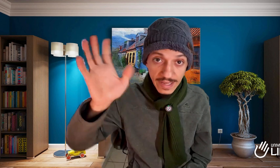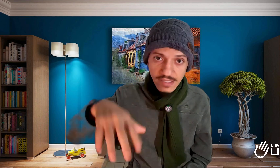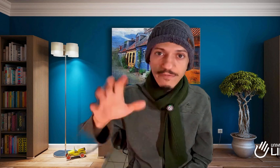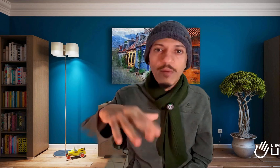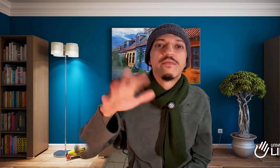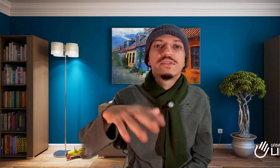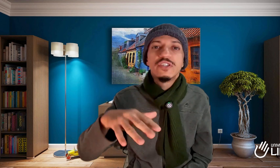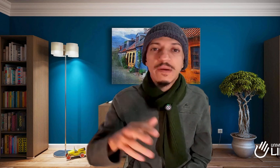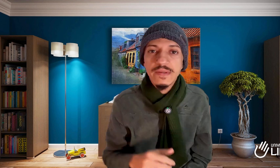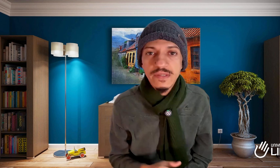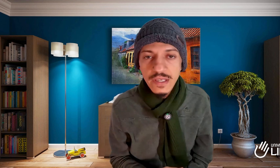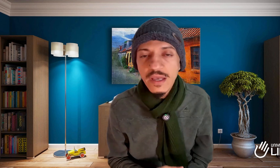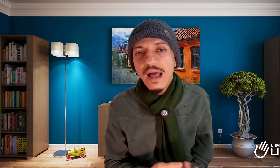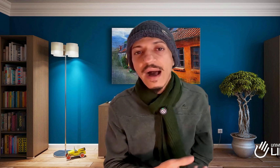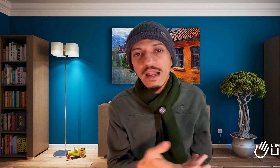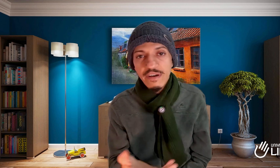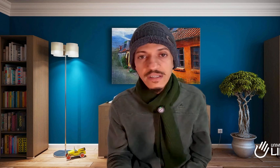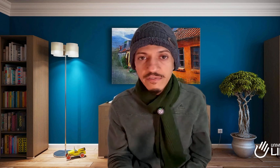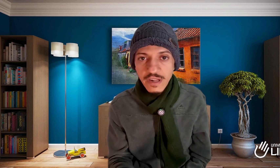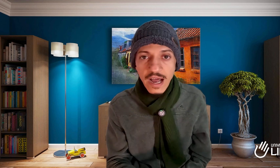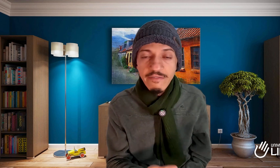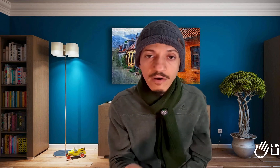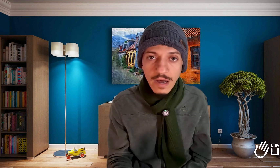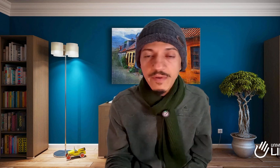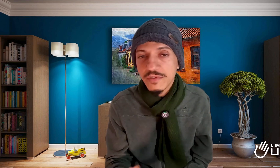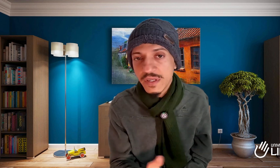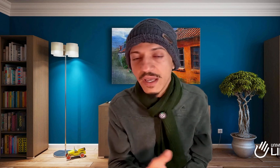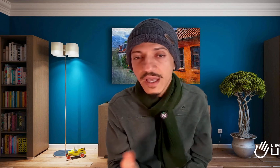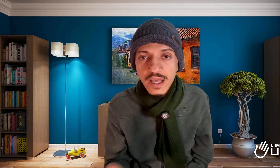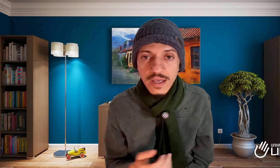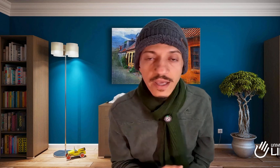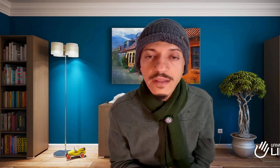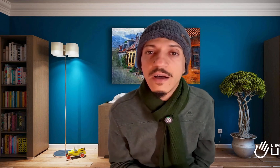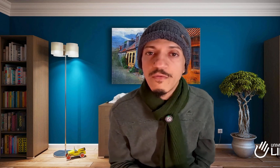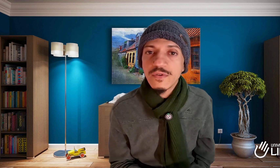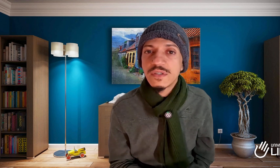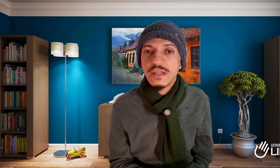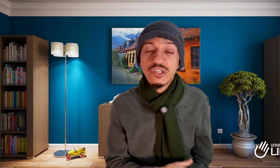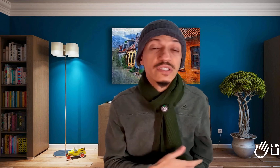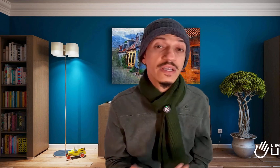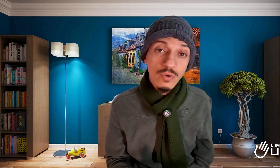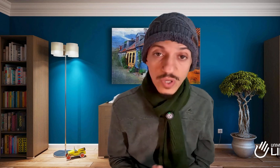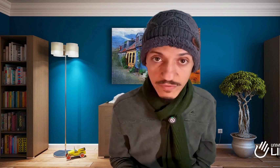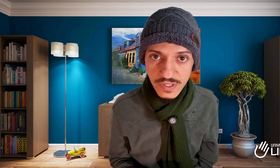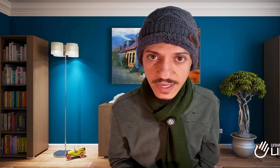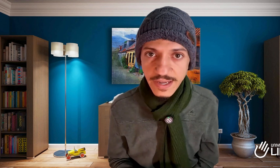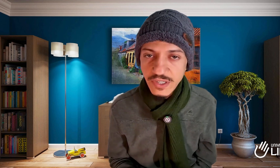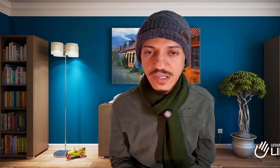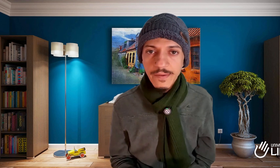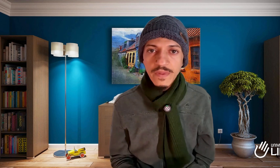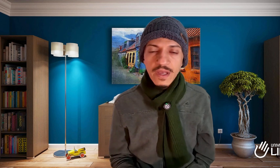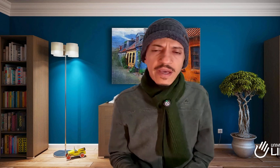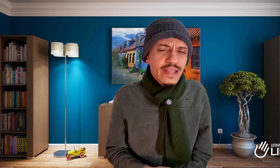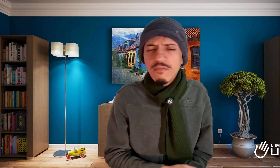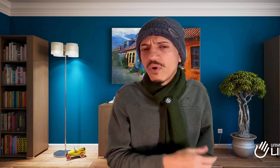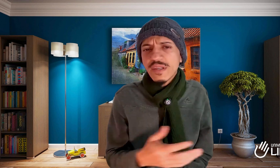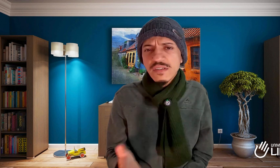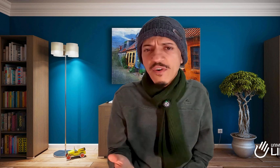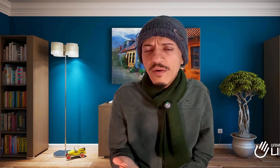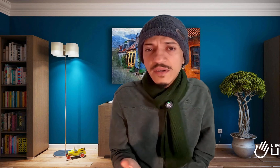forma, você chama assim, aí ele vai se virar, vai olhar para você e então você diz aquilo que você quer dizer. E tem muitas formas. Agora,